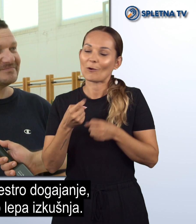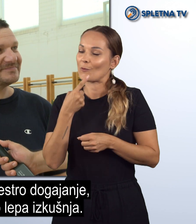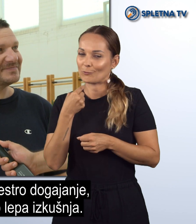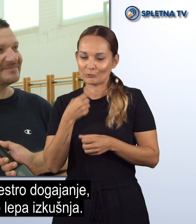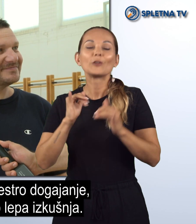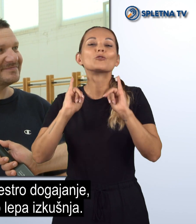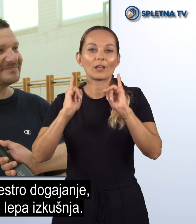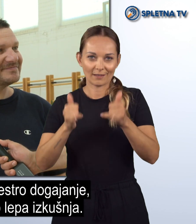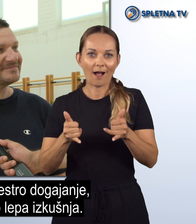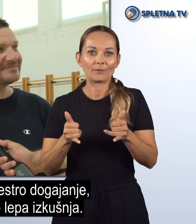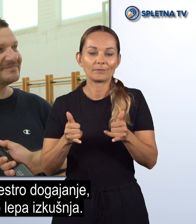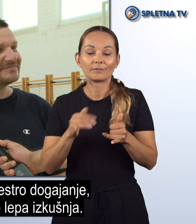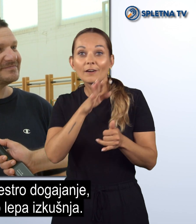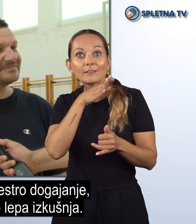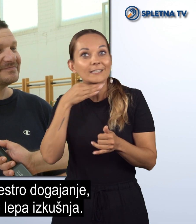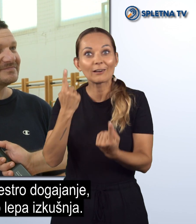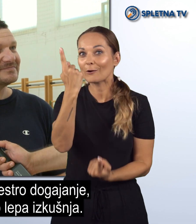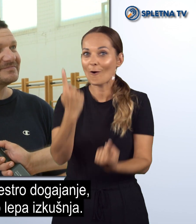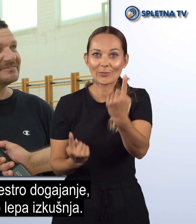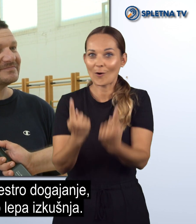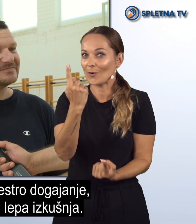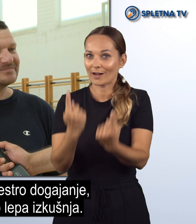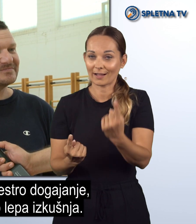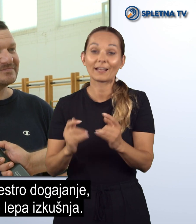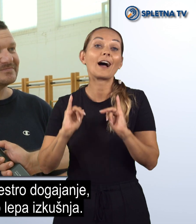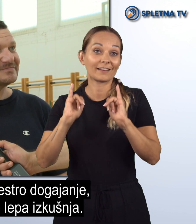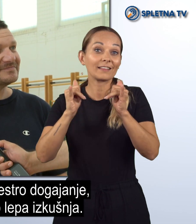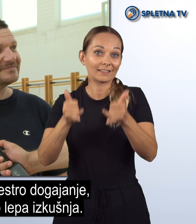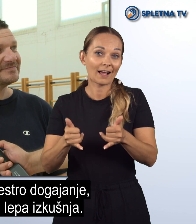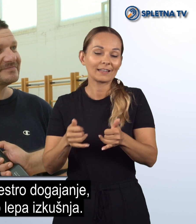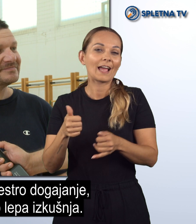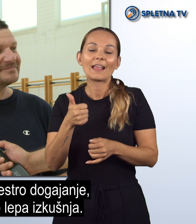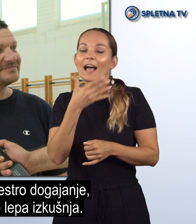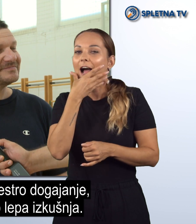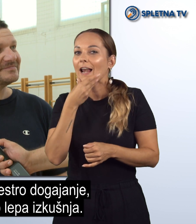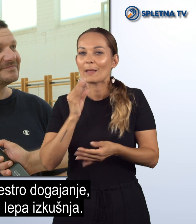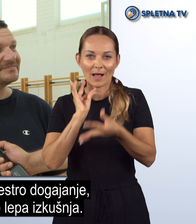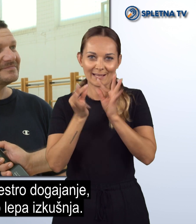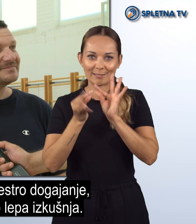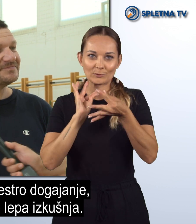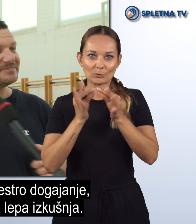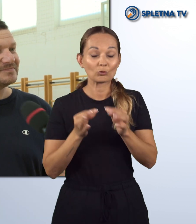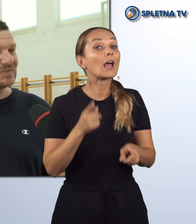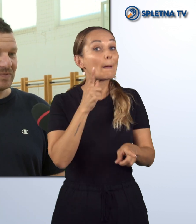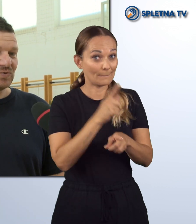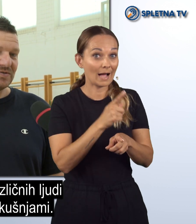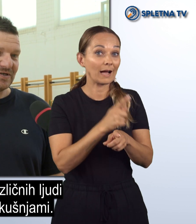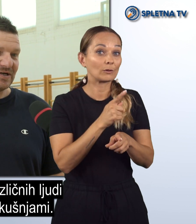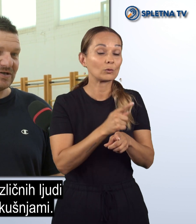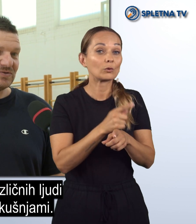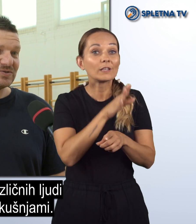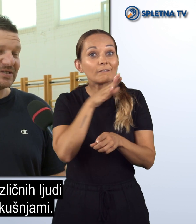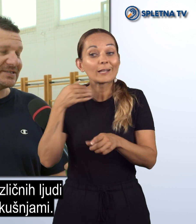Zelo nam je všeč, kar pestro dogajanje, tako da je ena zelo lepa izkušnja. Pa